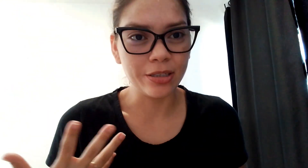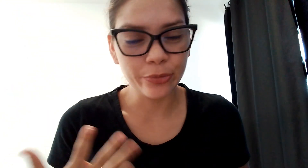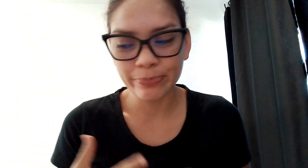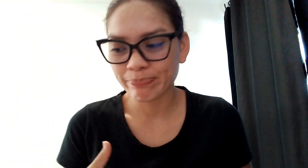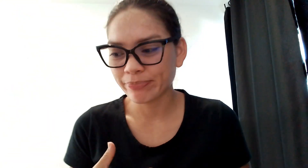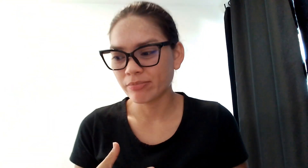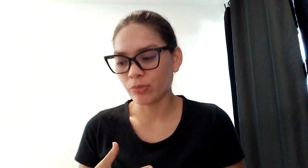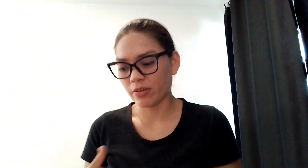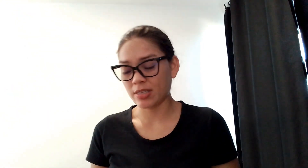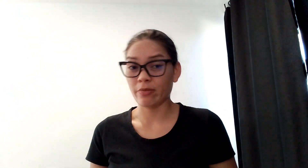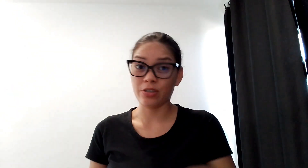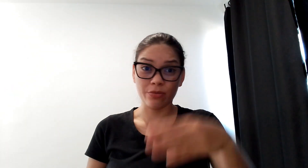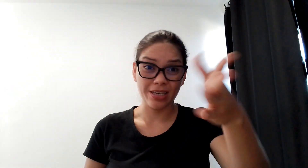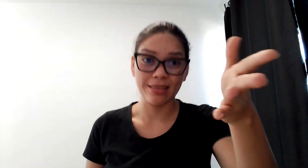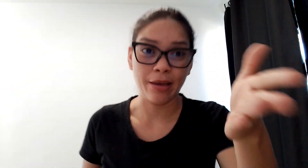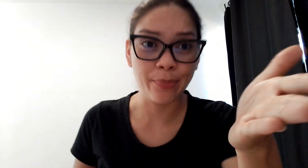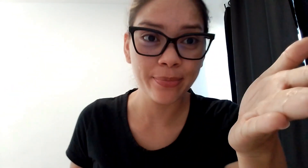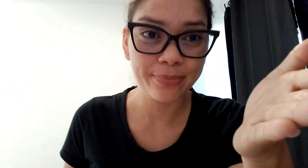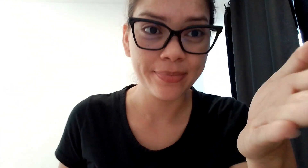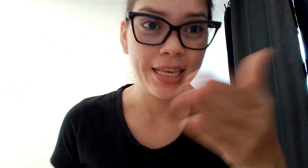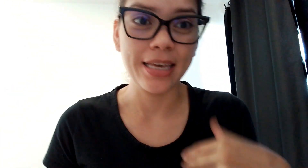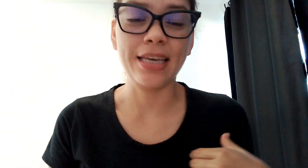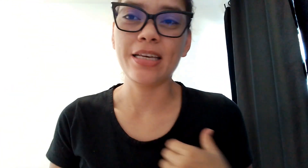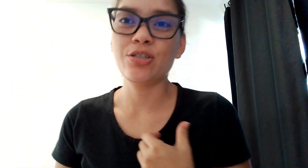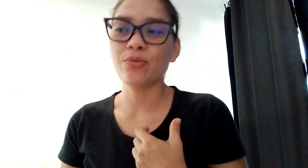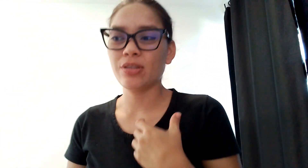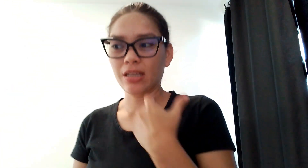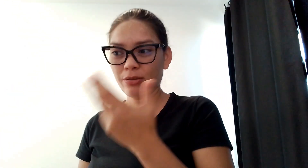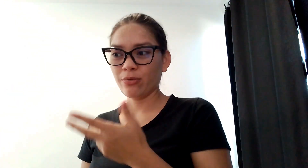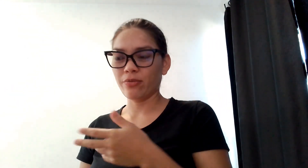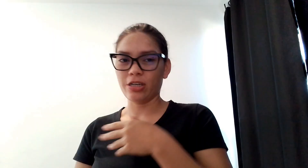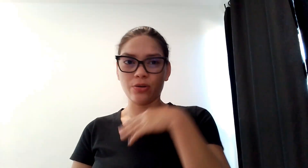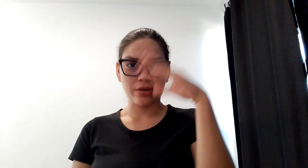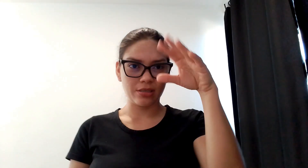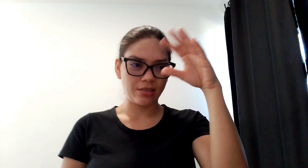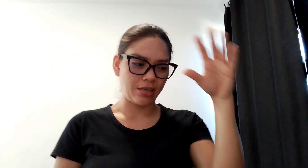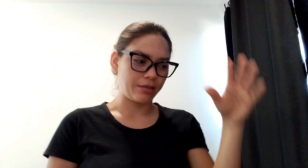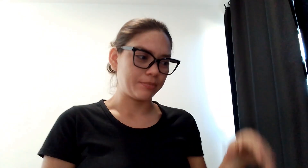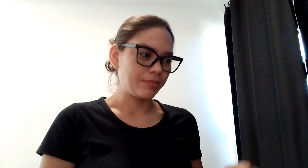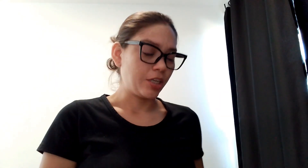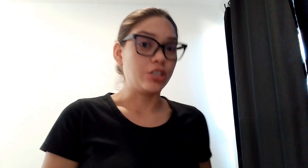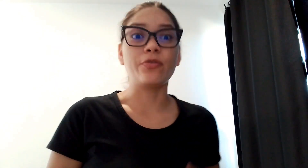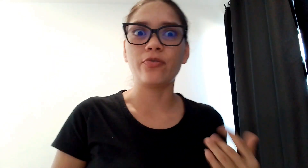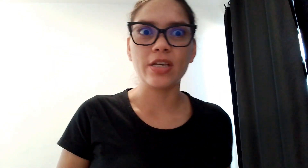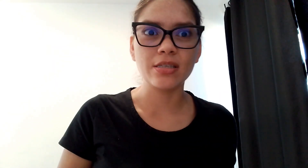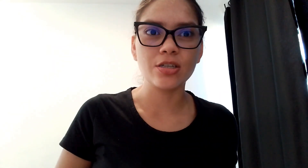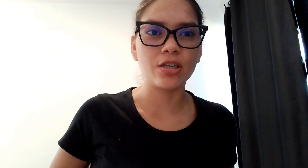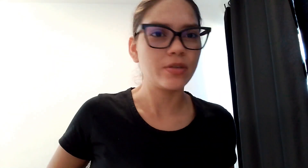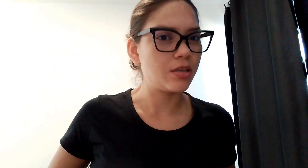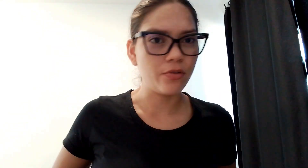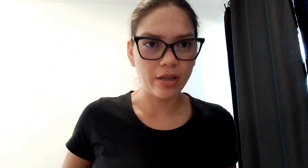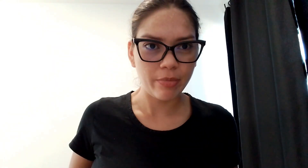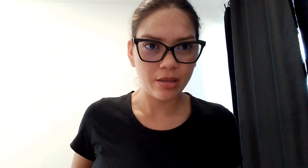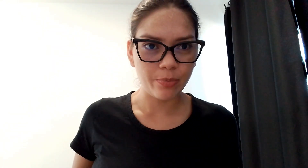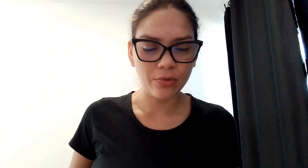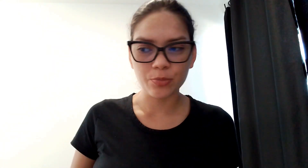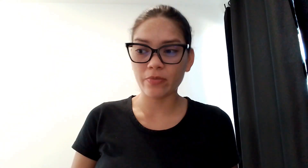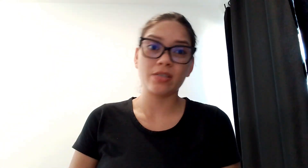estudando, porque você talvez não tenha tempo, e nem escutando várias coisas assim difíceis que você não vai lembrar depois, porque você tem que